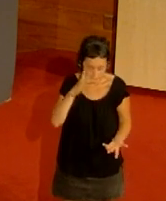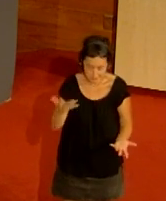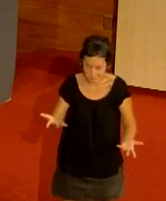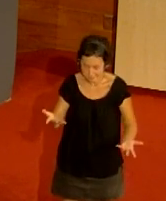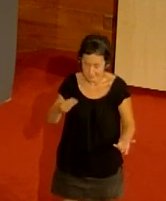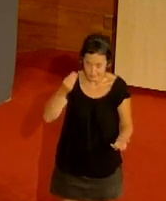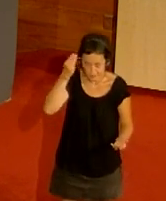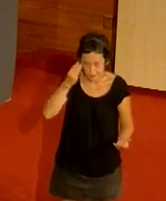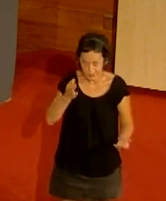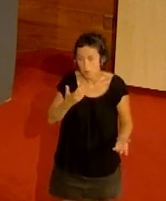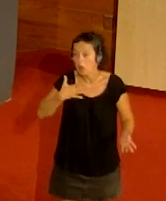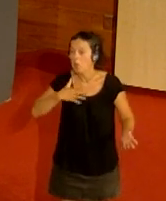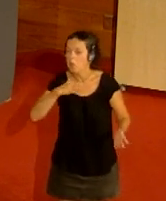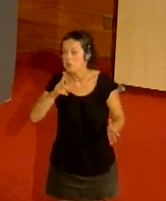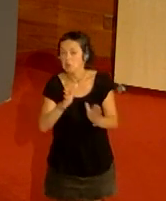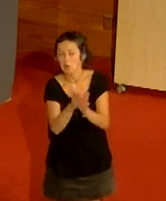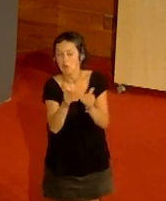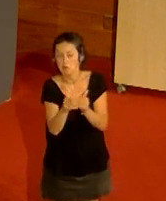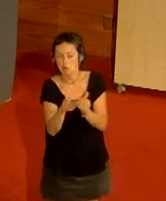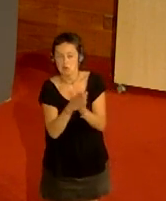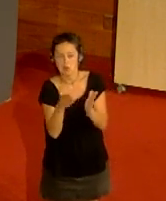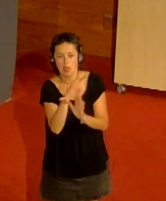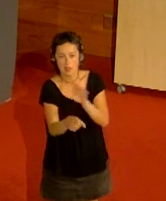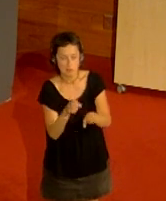para ganar lectores, ¿no? Vaya, va, venga.